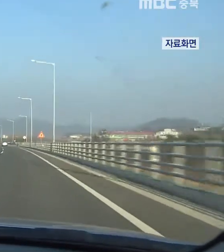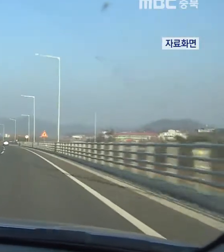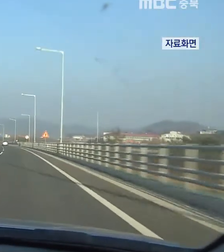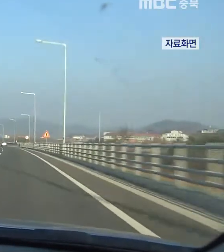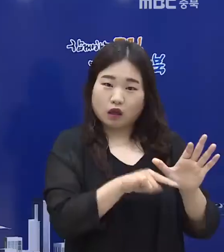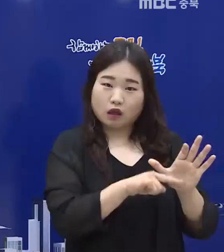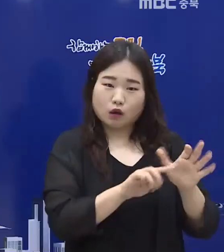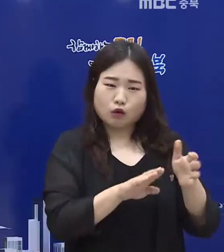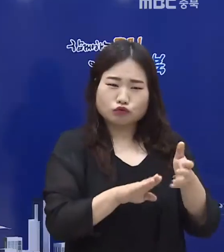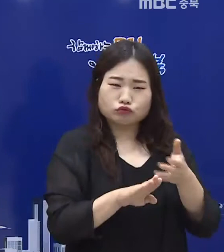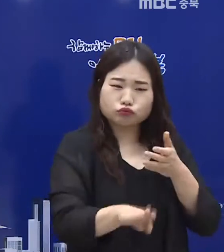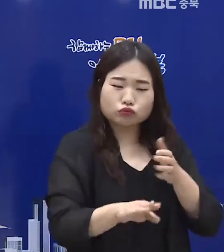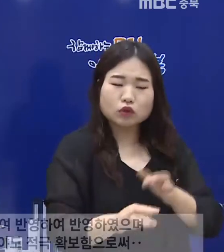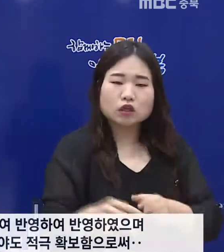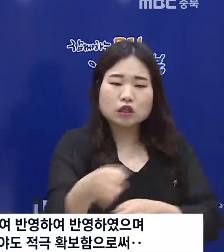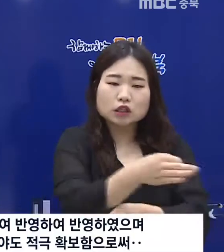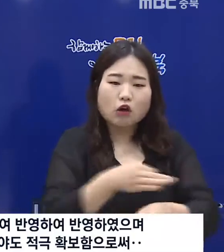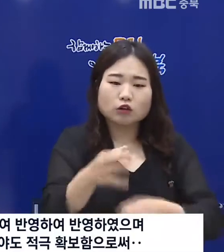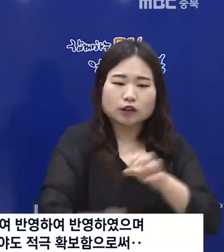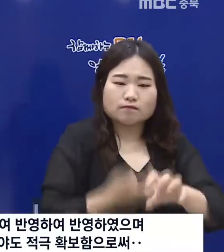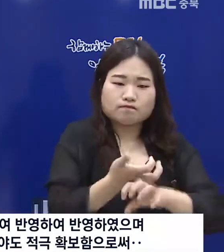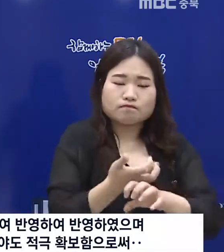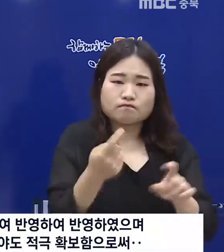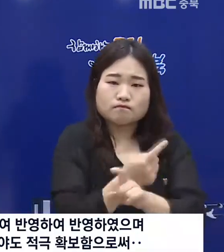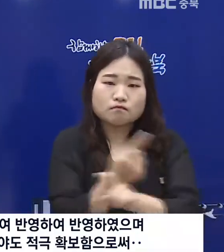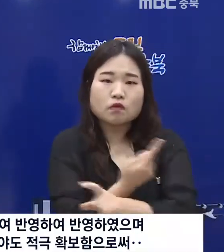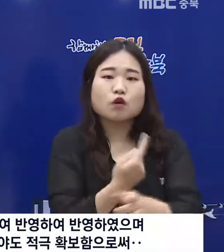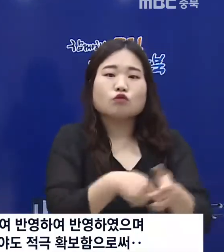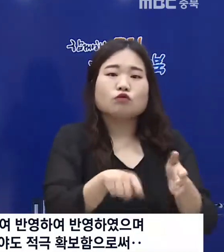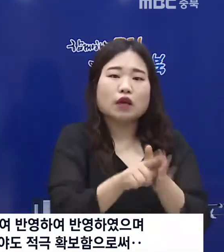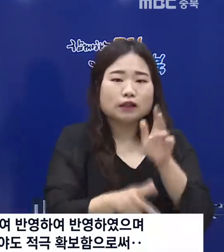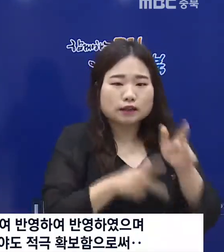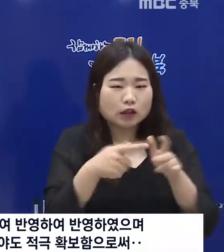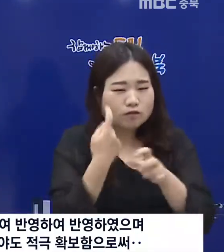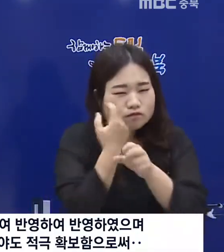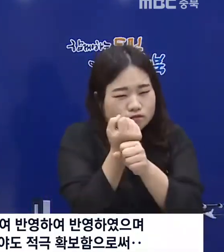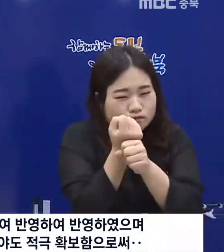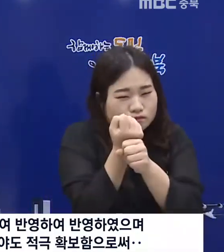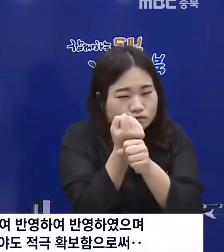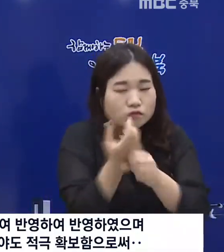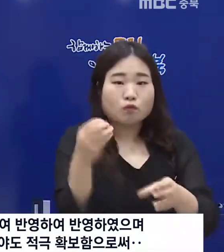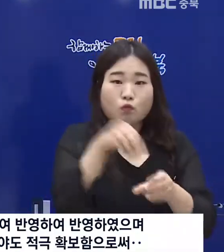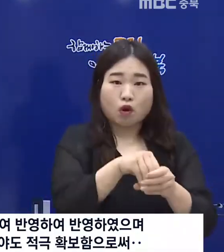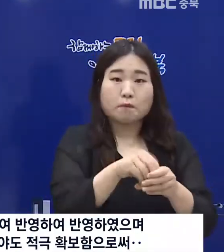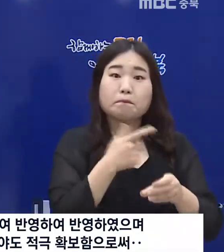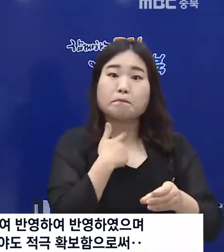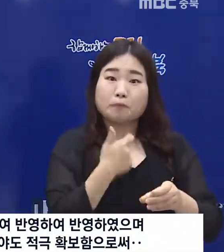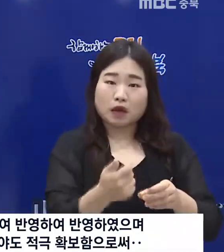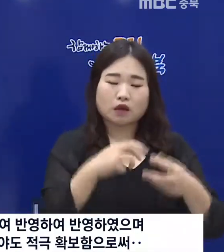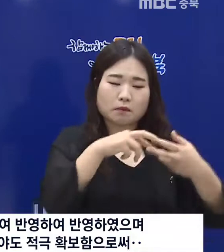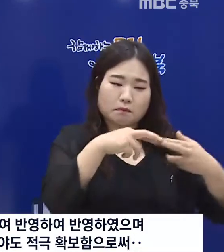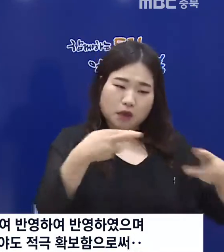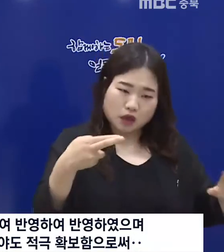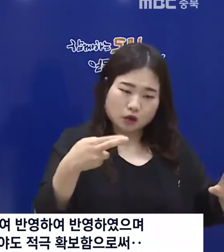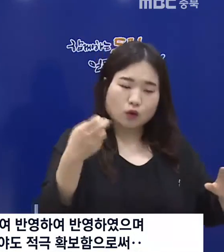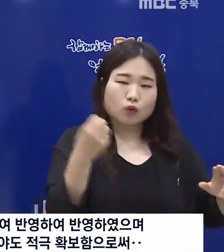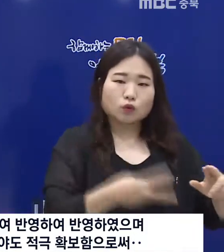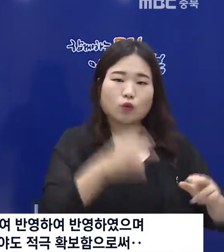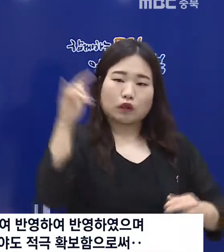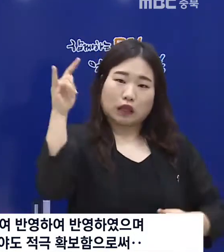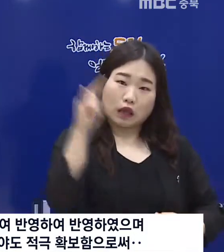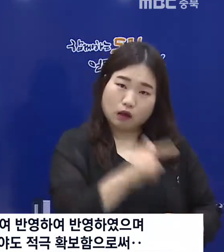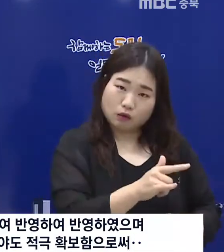배정됐습니다. 한국판 뉴딜 관련 사업을 적극 발굴하여 반영하였으며 바이오,